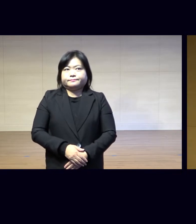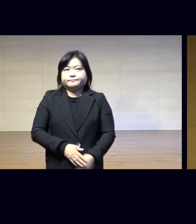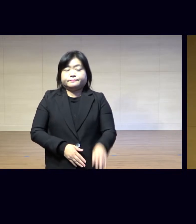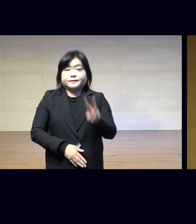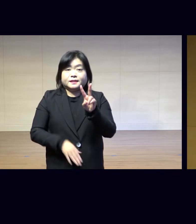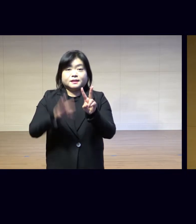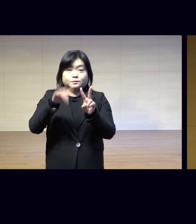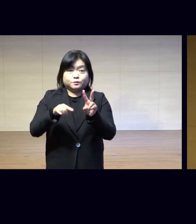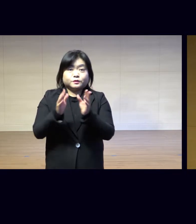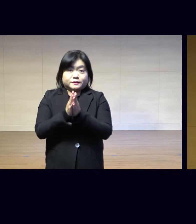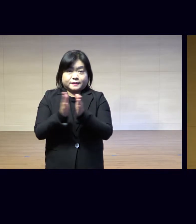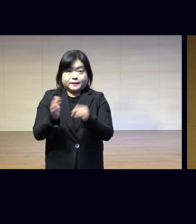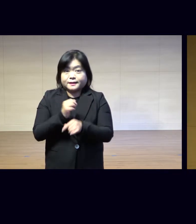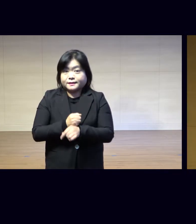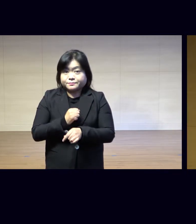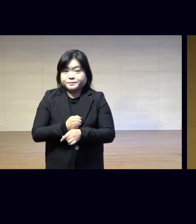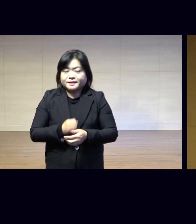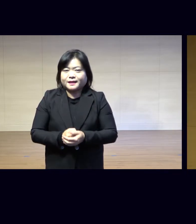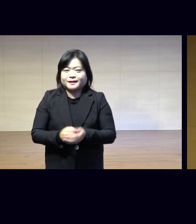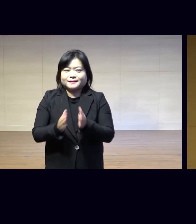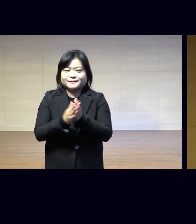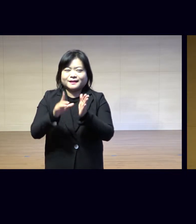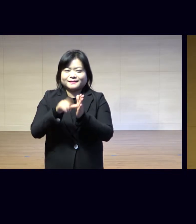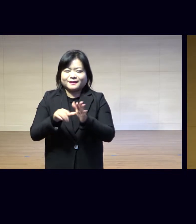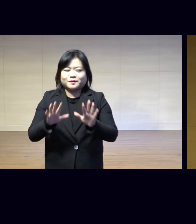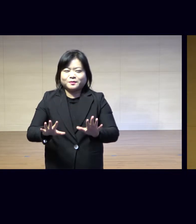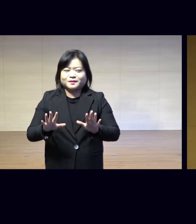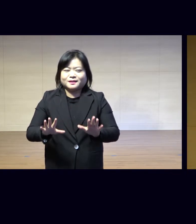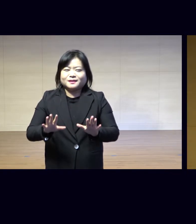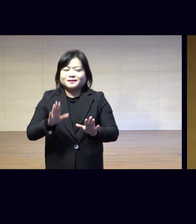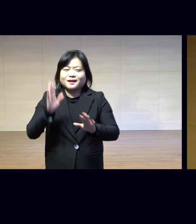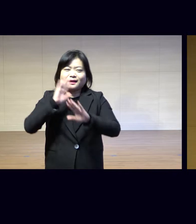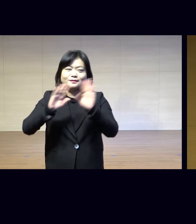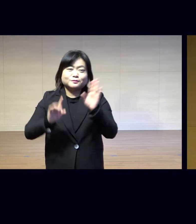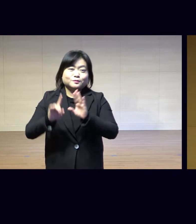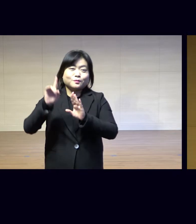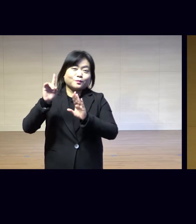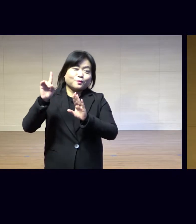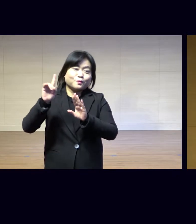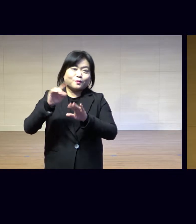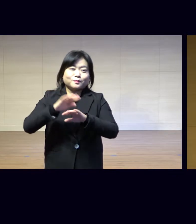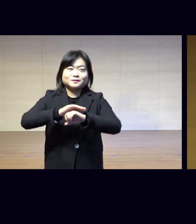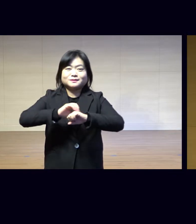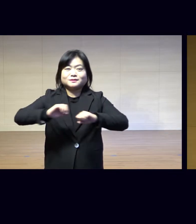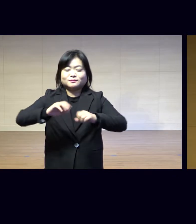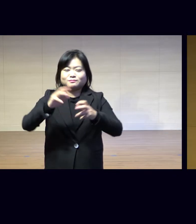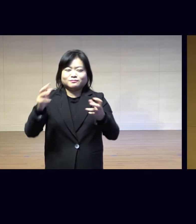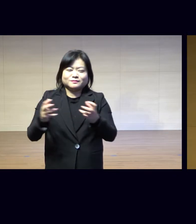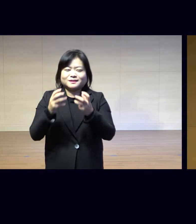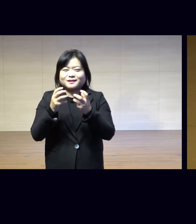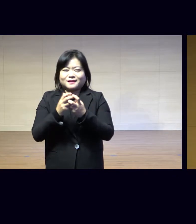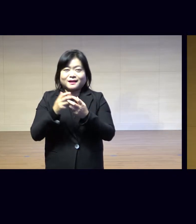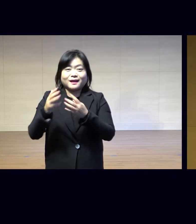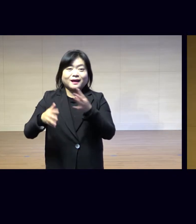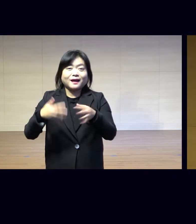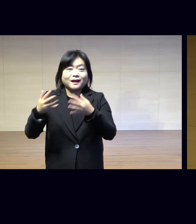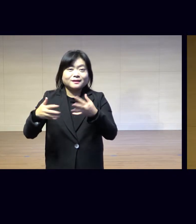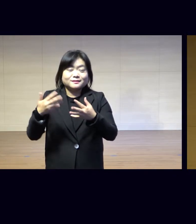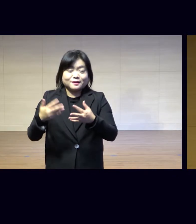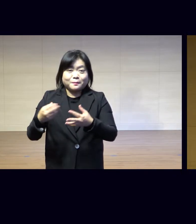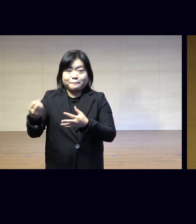오늘 시작할 때 우리 원장님께서 천고마비 말씀을 하셨는데, 네, 이게 원본이